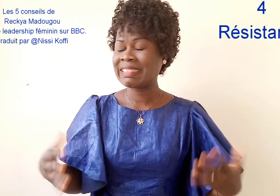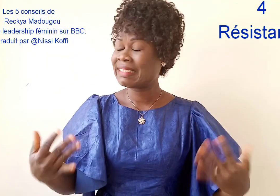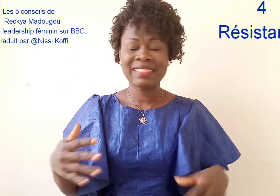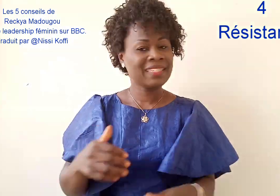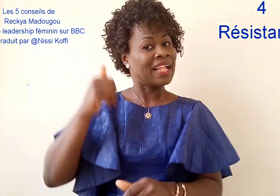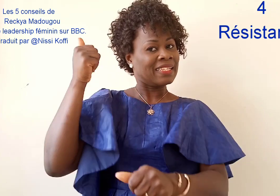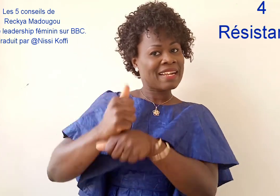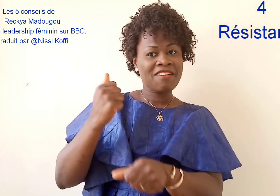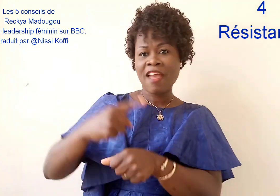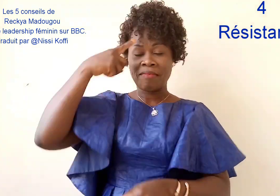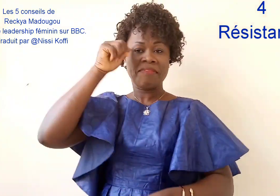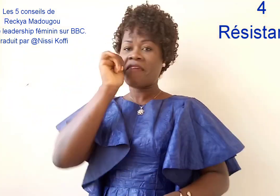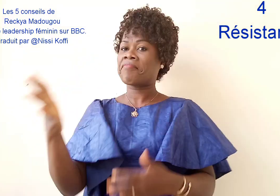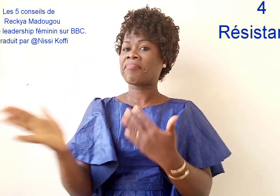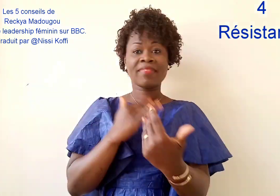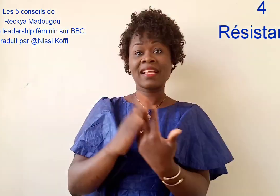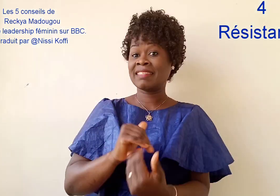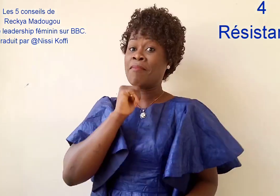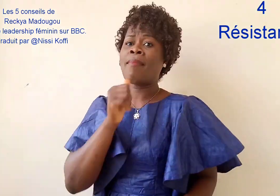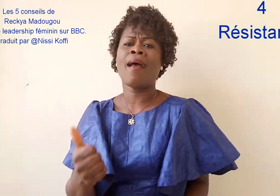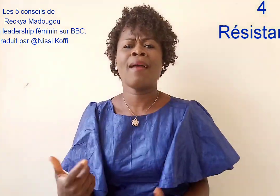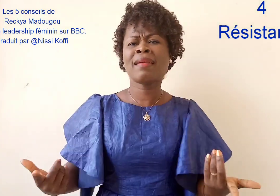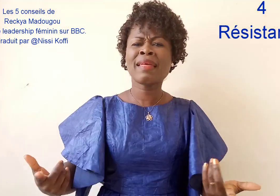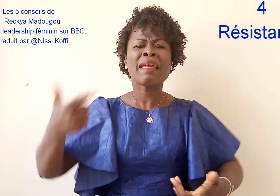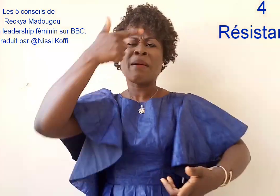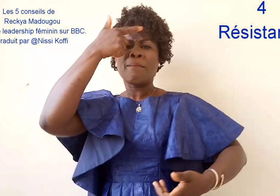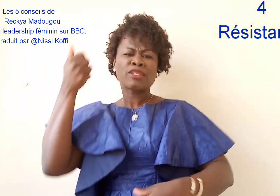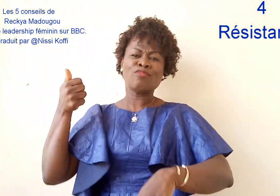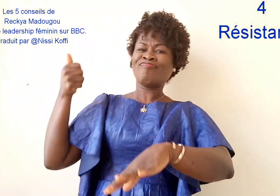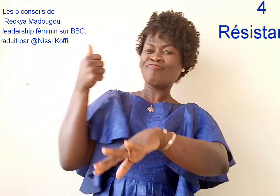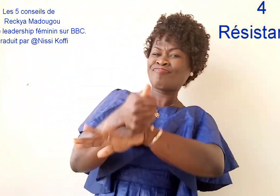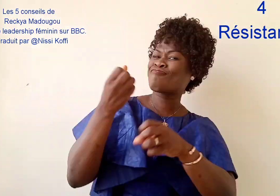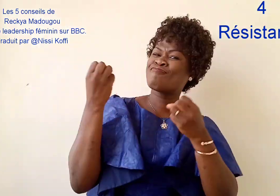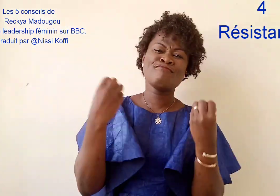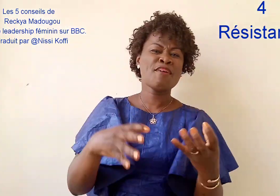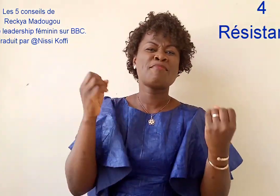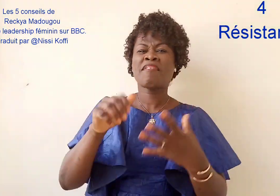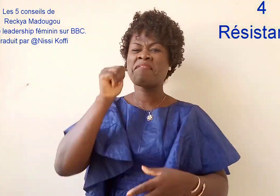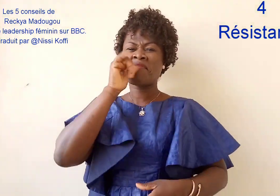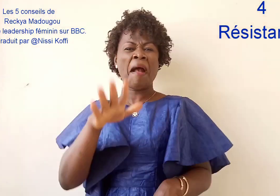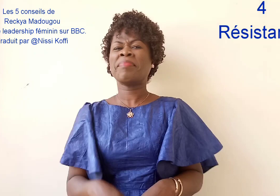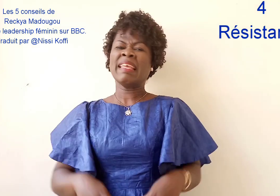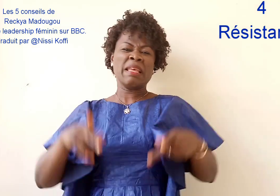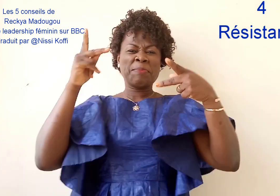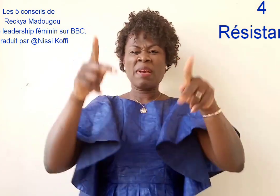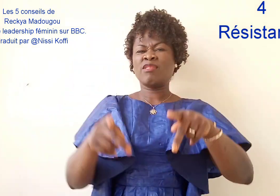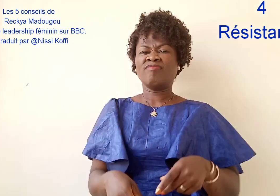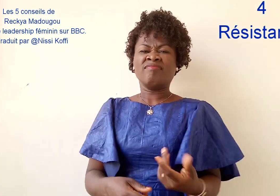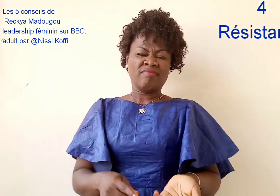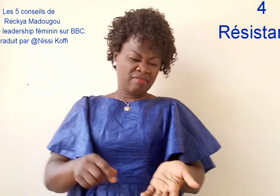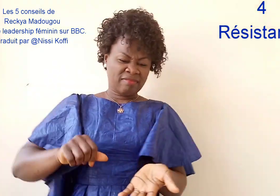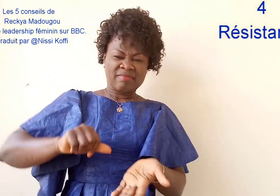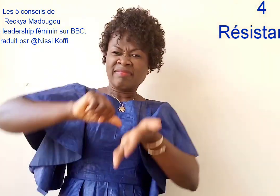vérité, souvent sont en proie à des opinions très erronées dès que ce sont des femmes qui sont en vue de par